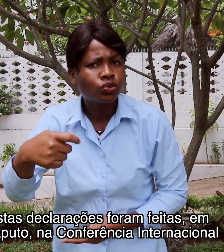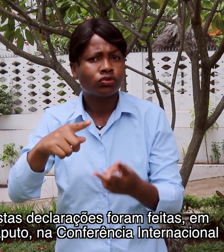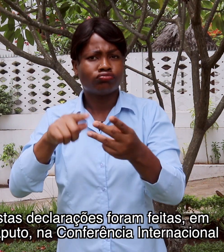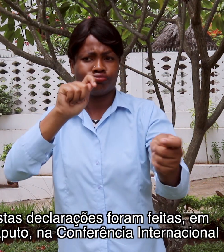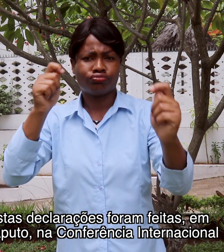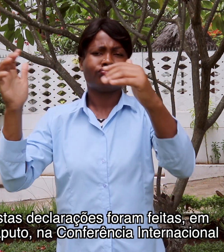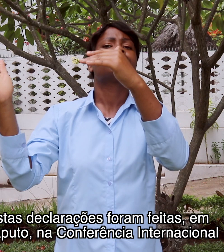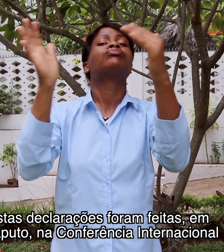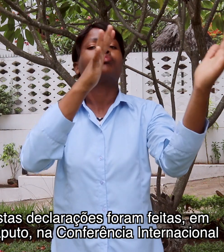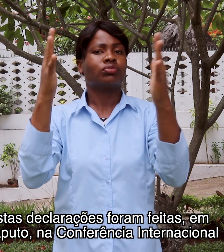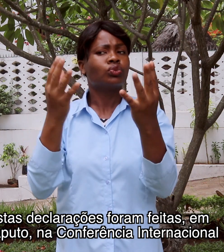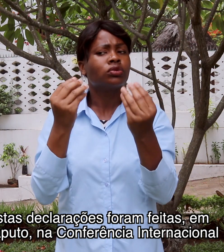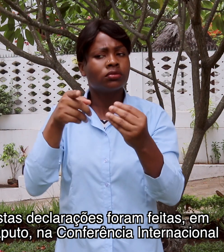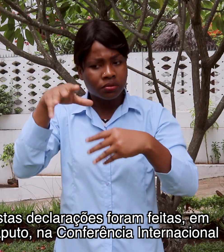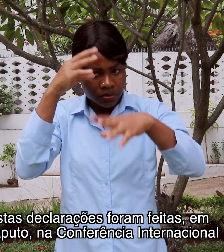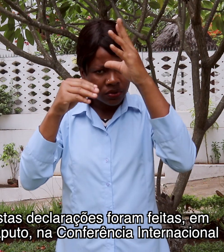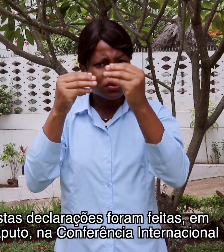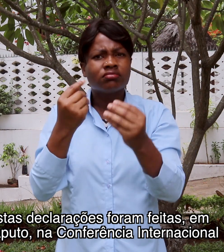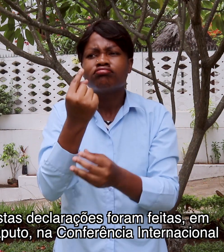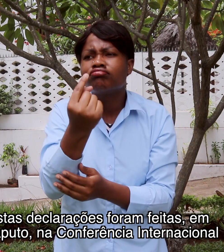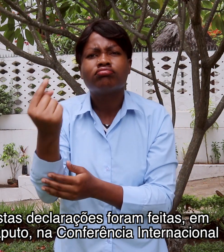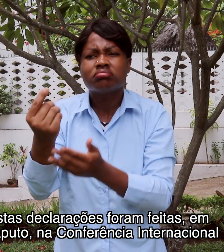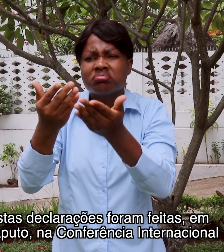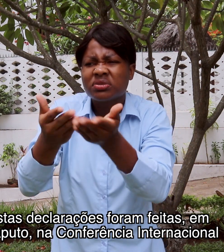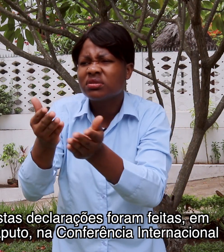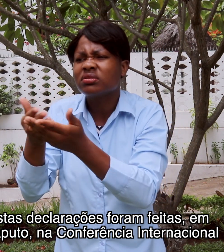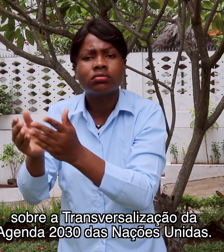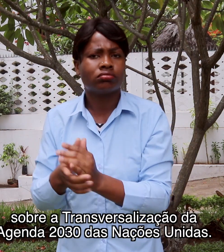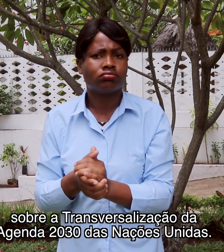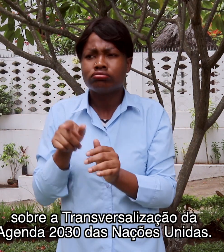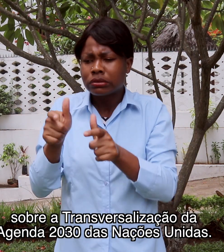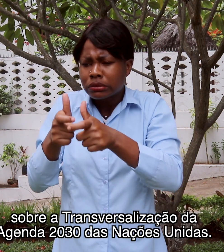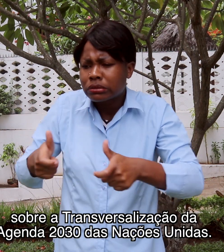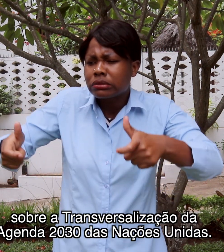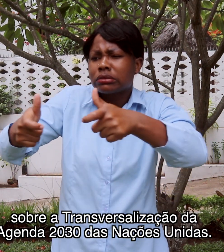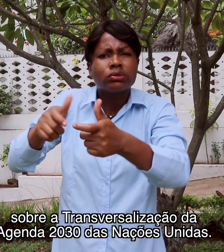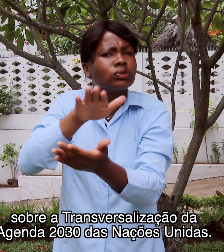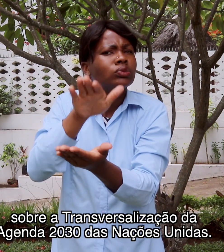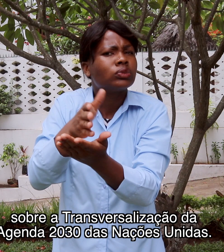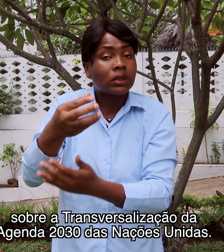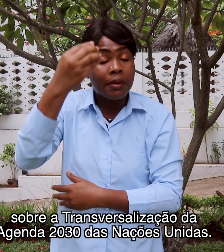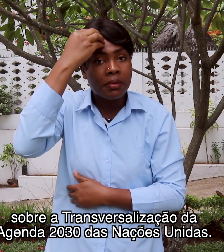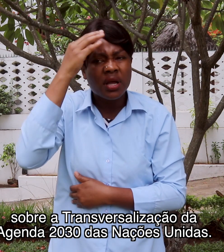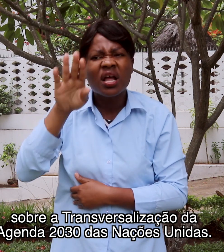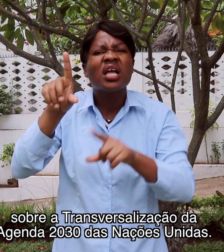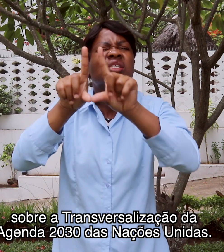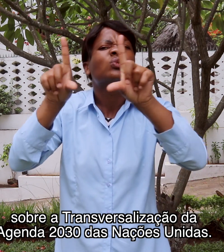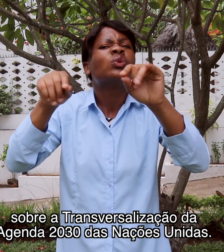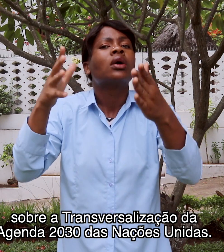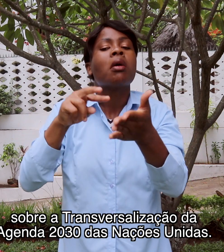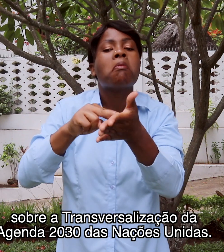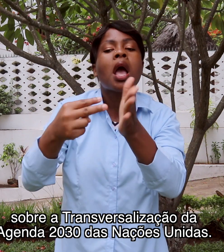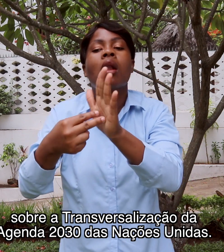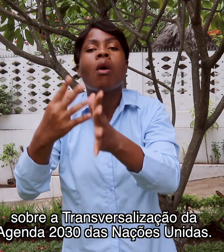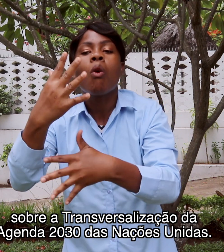Estas declarações foram feitas em Maputo na Conferência Internacional sobre a Transversalização da Agenda